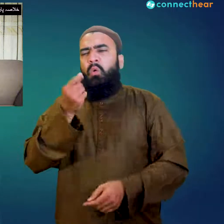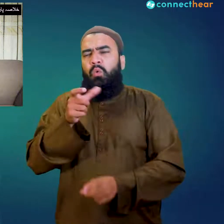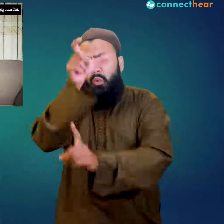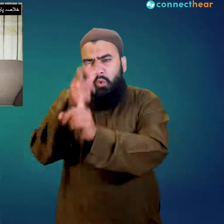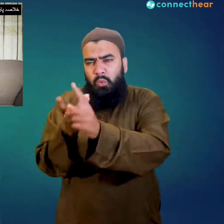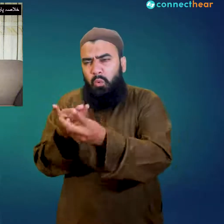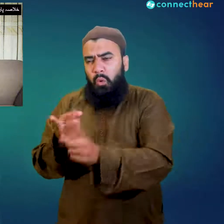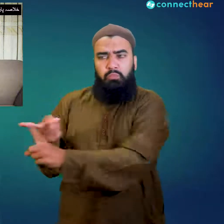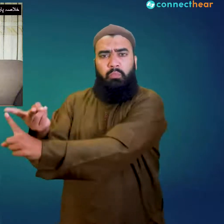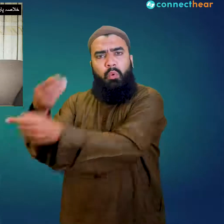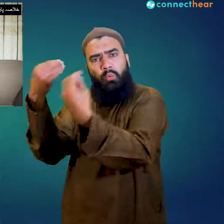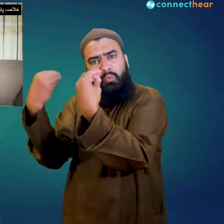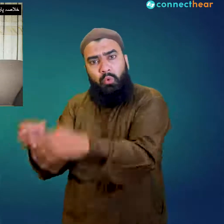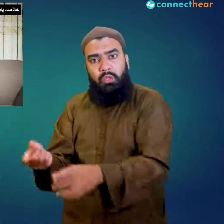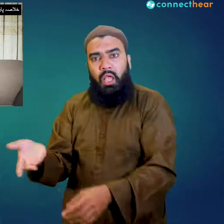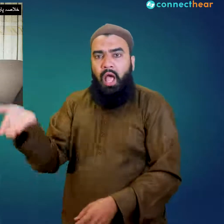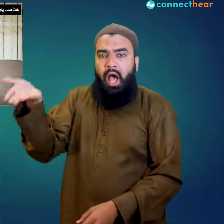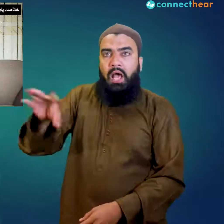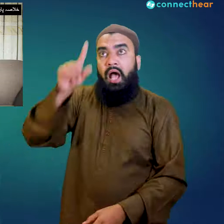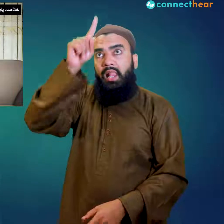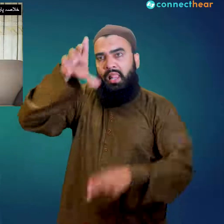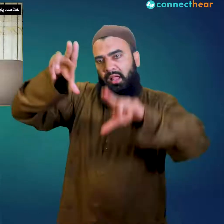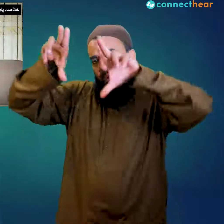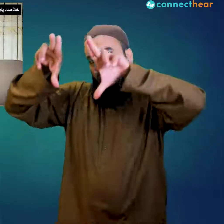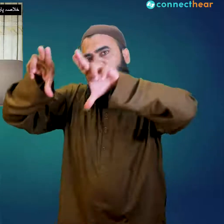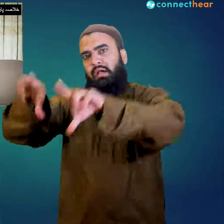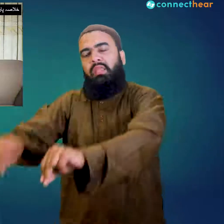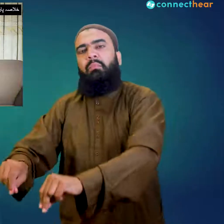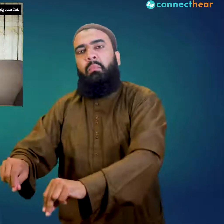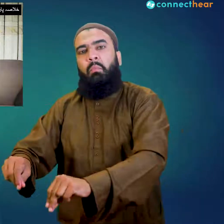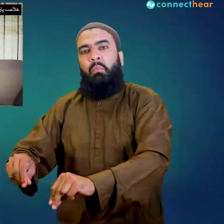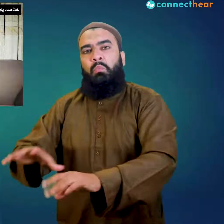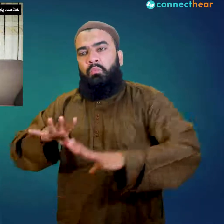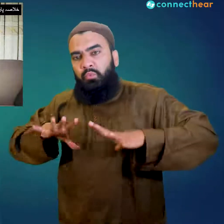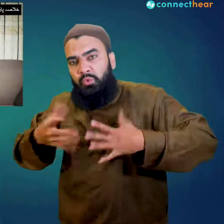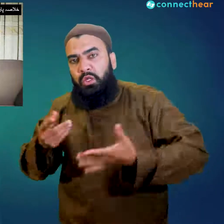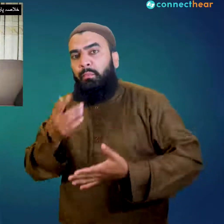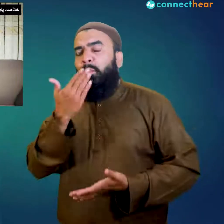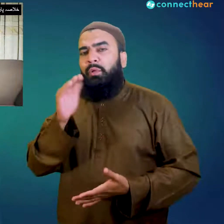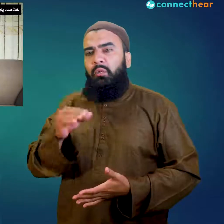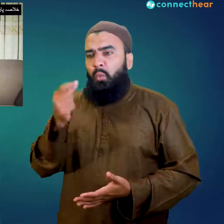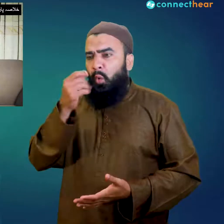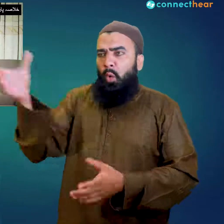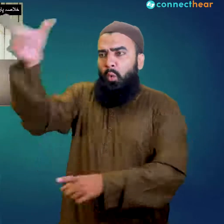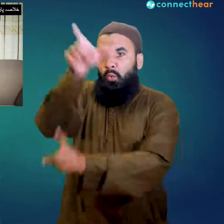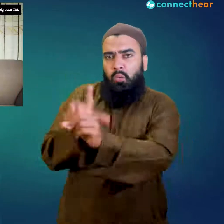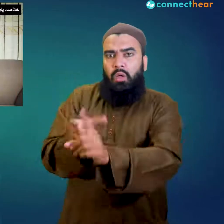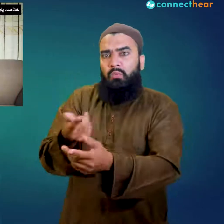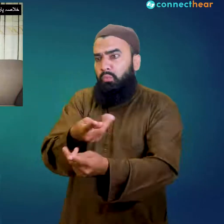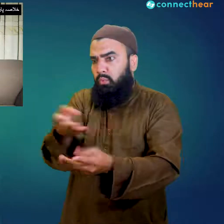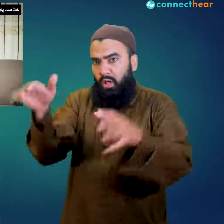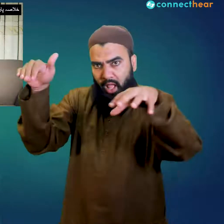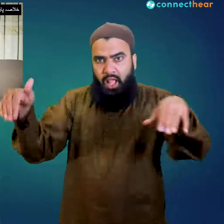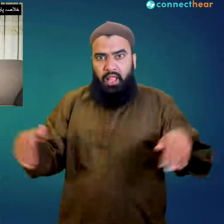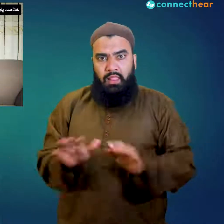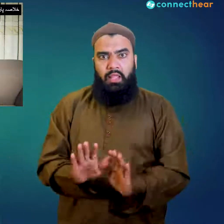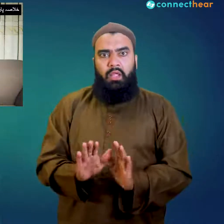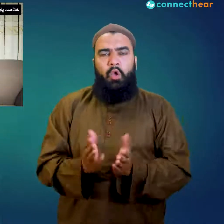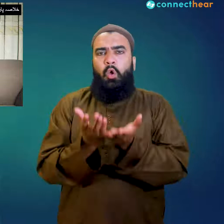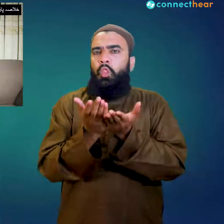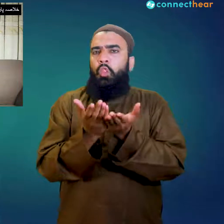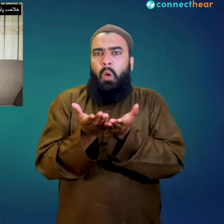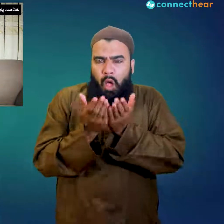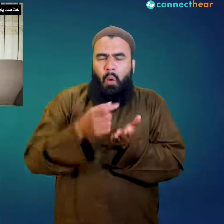اور اللہ سے یہ دعا کریں گے اور ان کی دعا قبول نہیں۔ جیسے کہ تم بدر میں تھوڑے